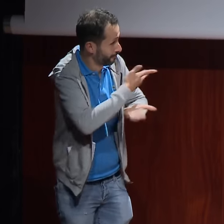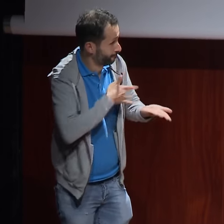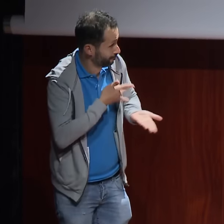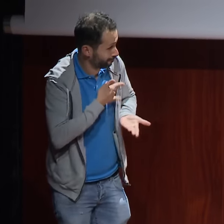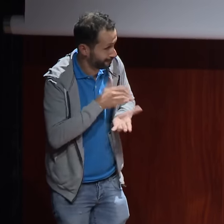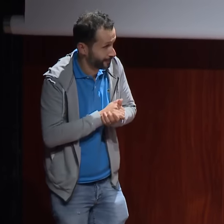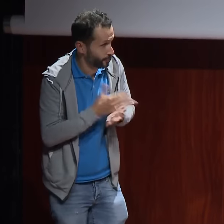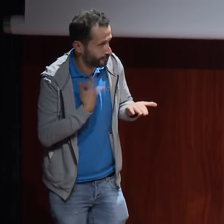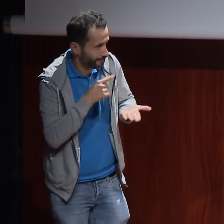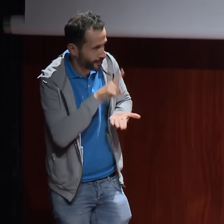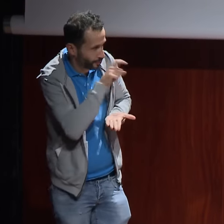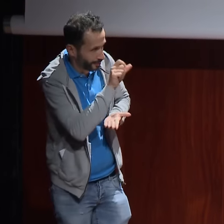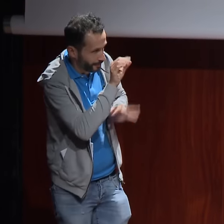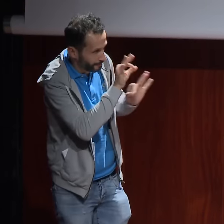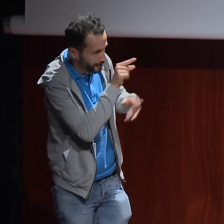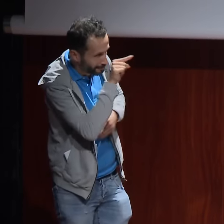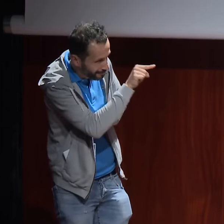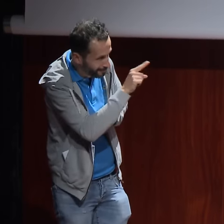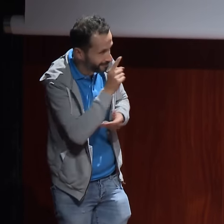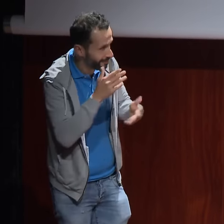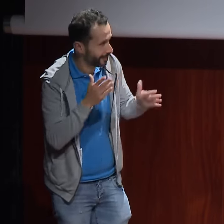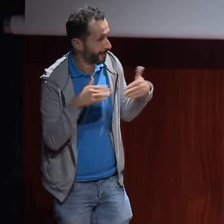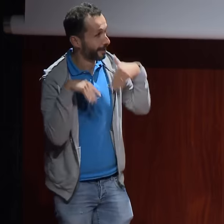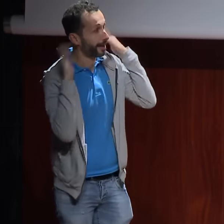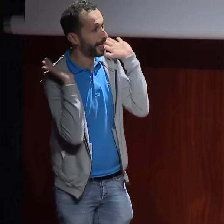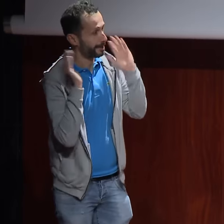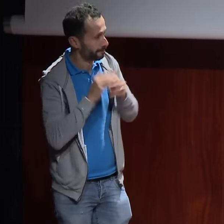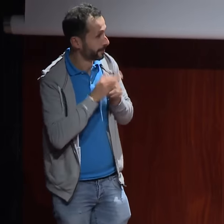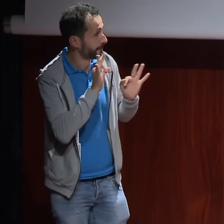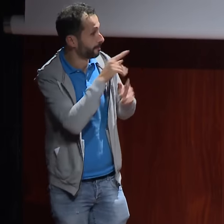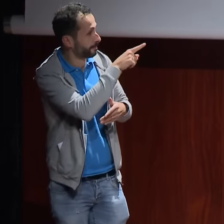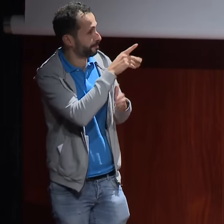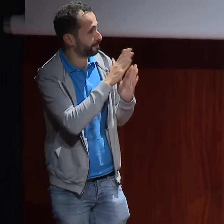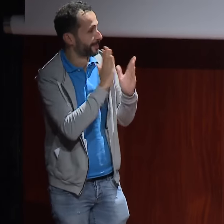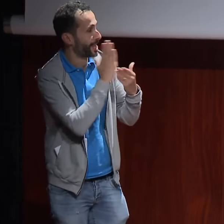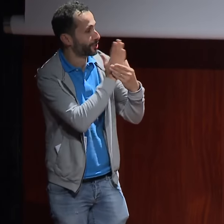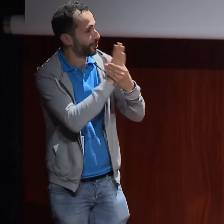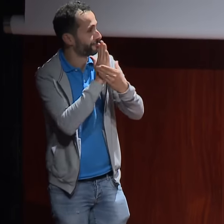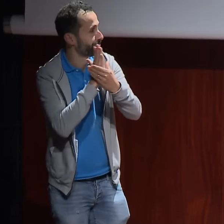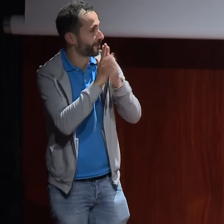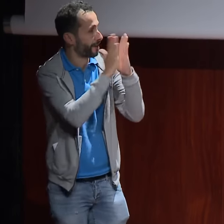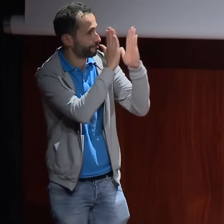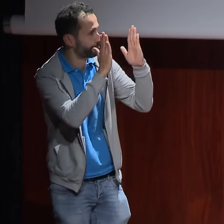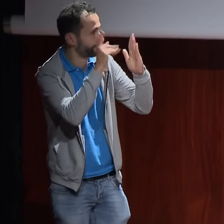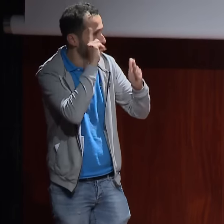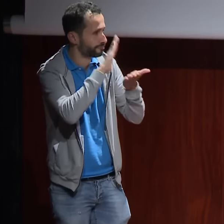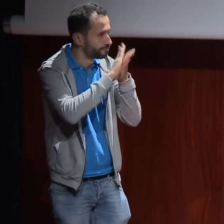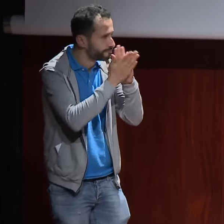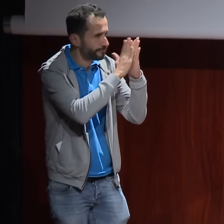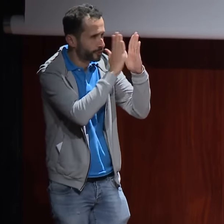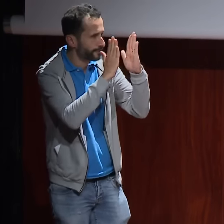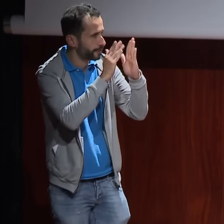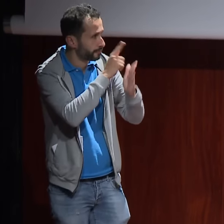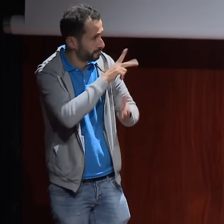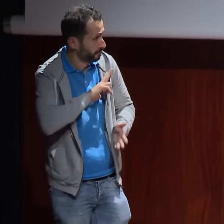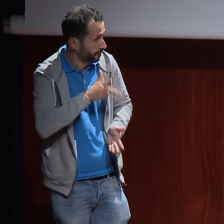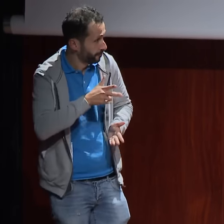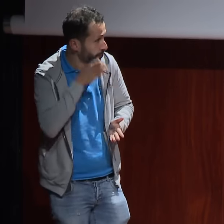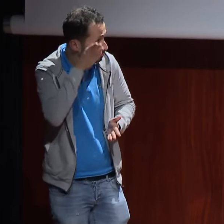Merci, bravo vraiment pour cet échange, c'était extrêmement intéressant. Moi, j'aurais une question à Claire